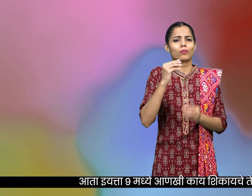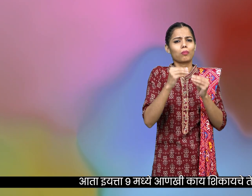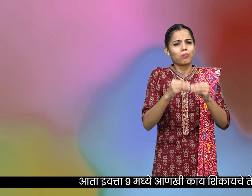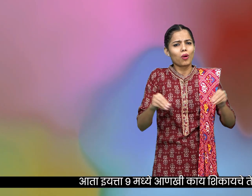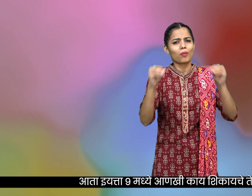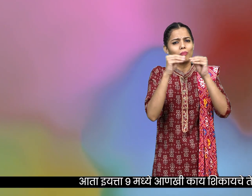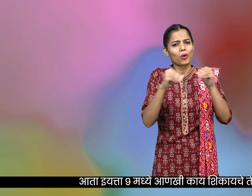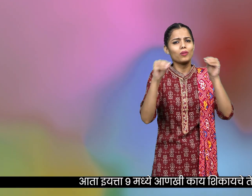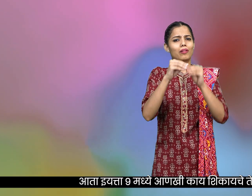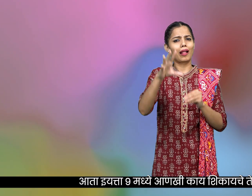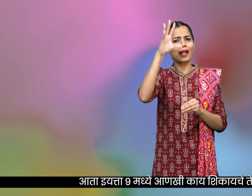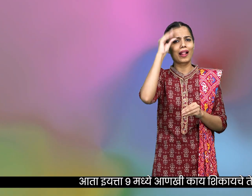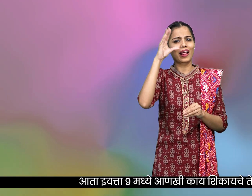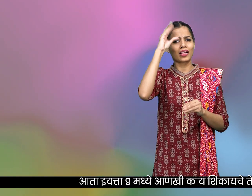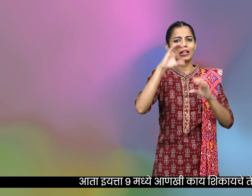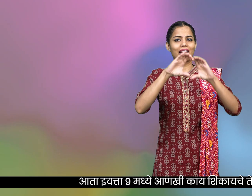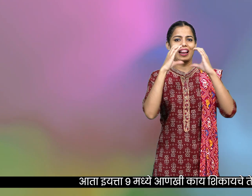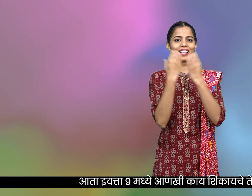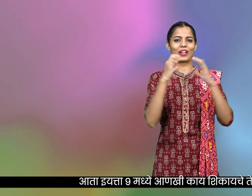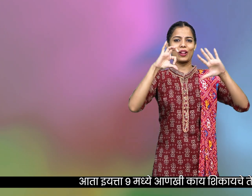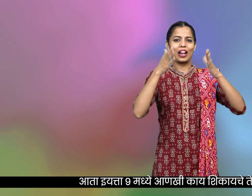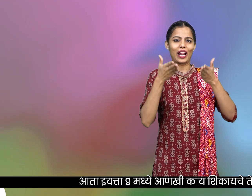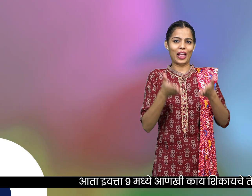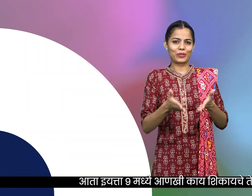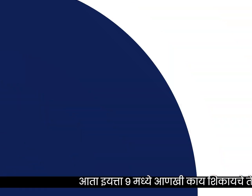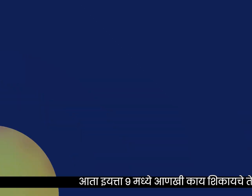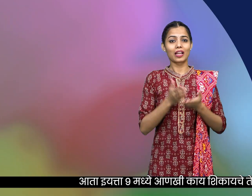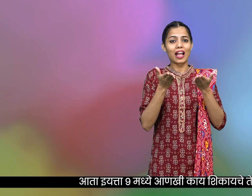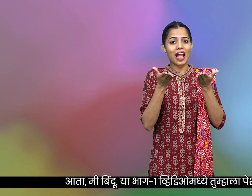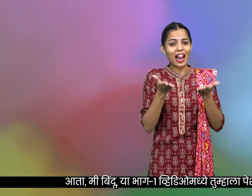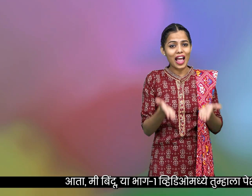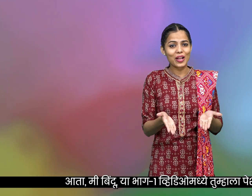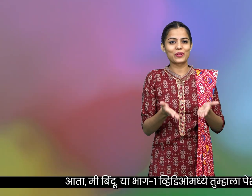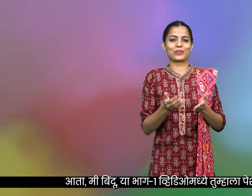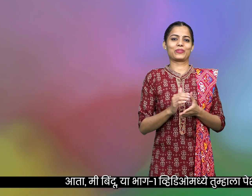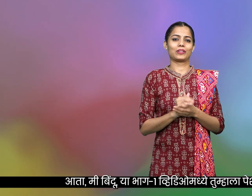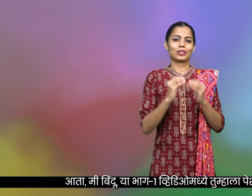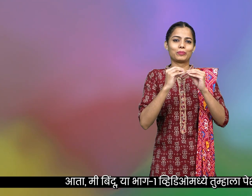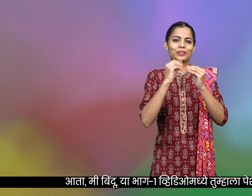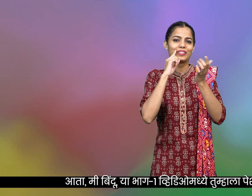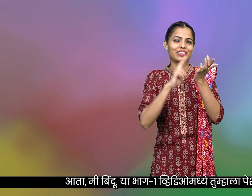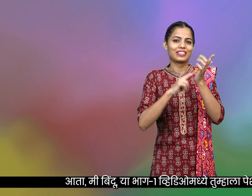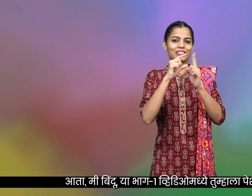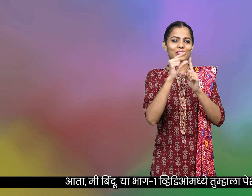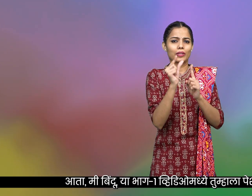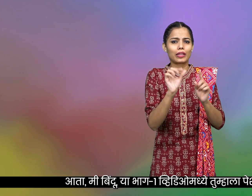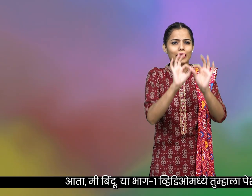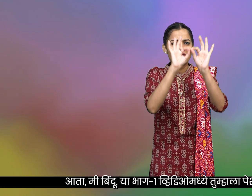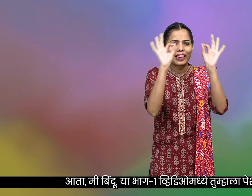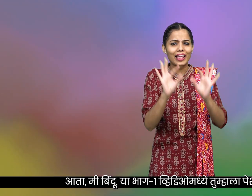मध्ये आणखी काय शिकायचे ते पाहूया. आता मी सुषमा या भाग पहिला